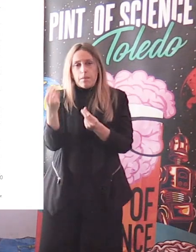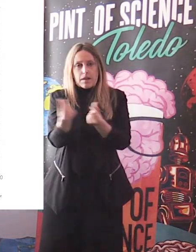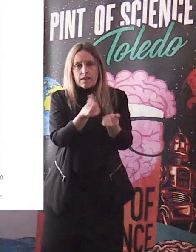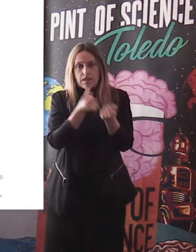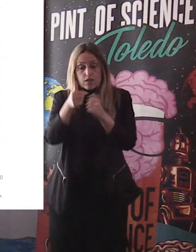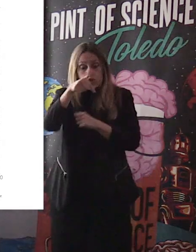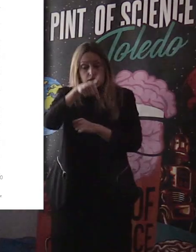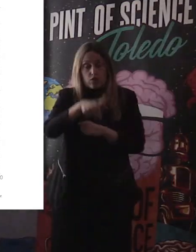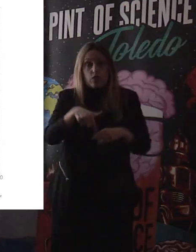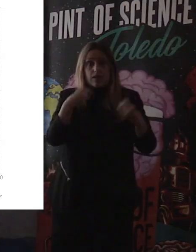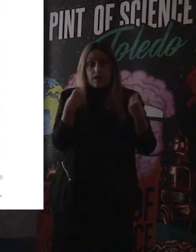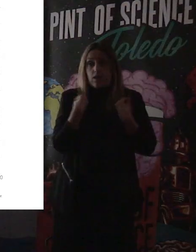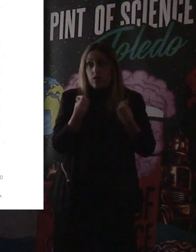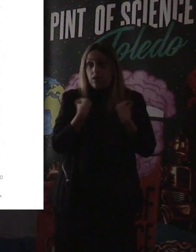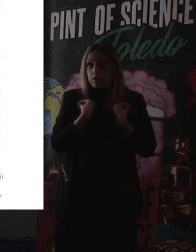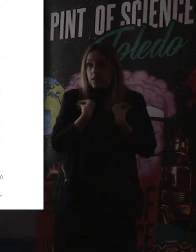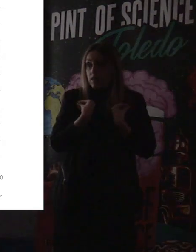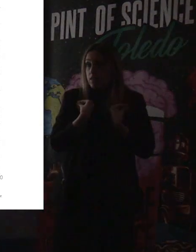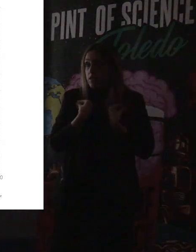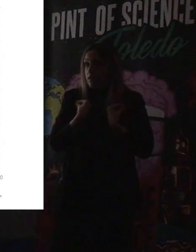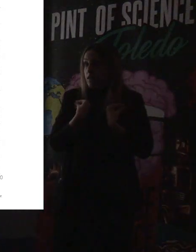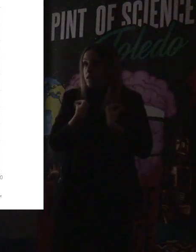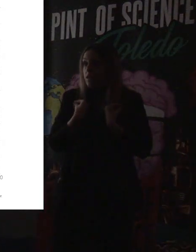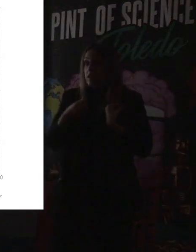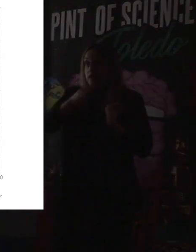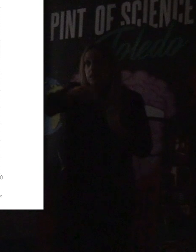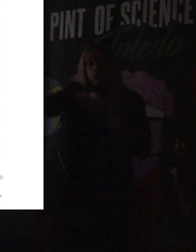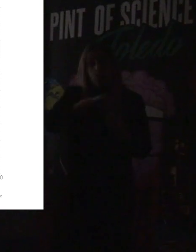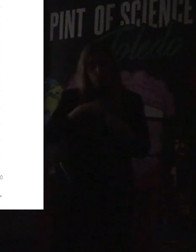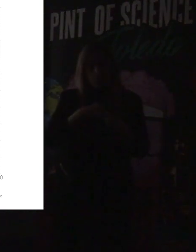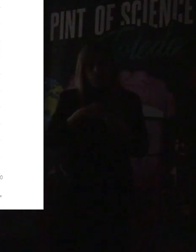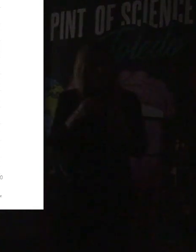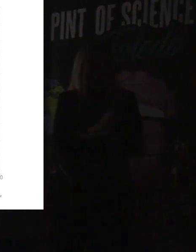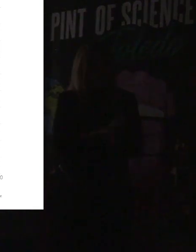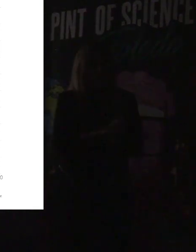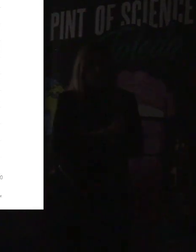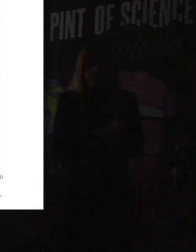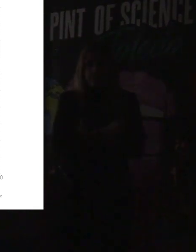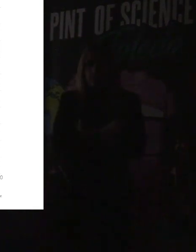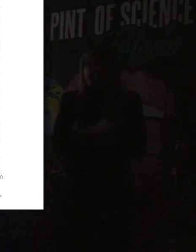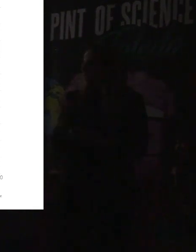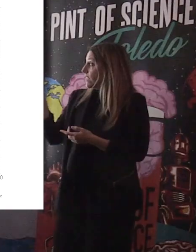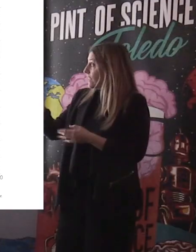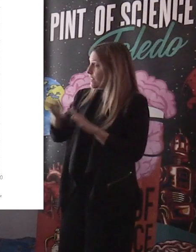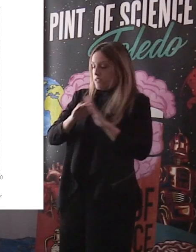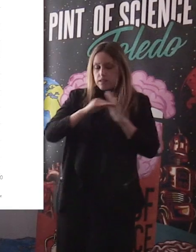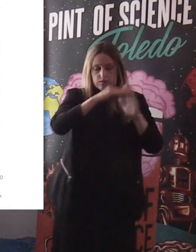de la longevidad de nosotros, pero de todos. Ok, estas curvas son siempre la misma